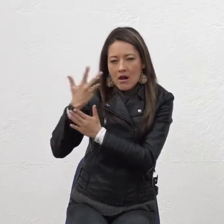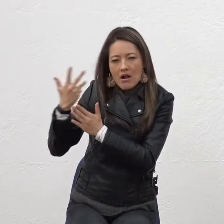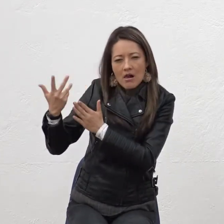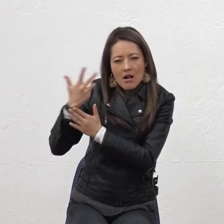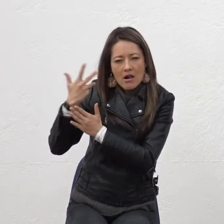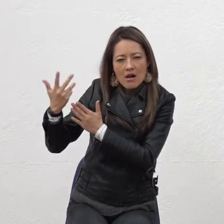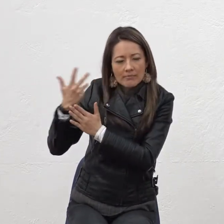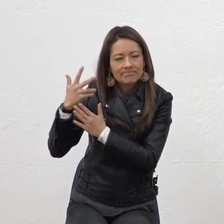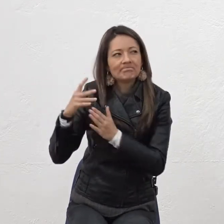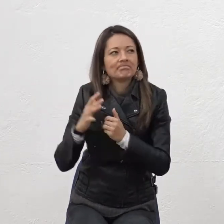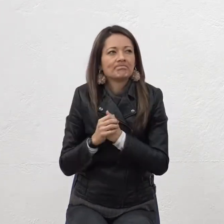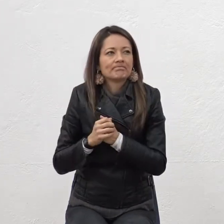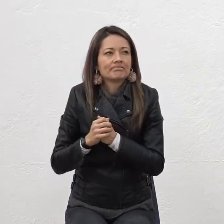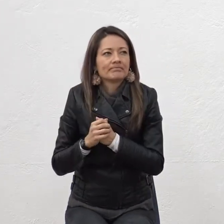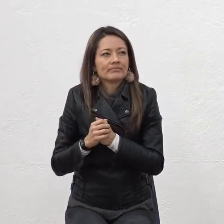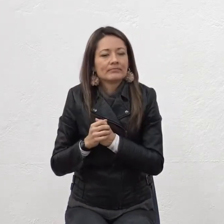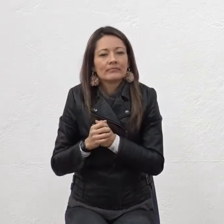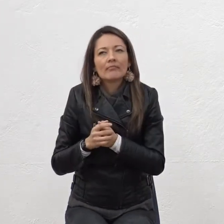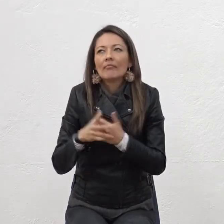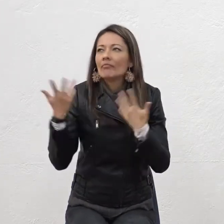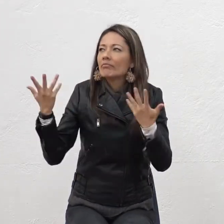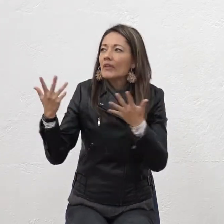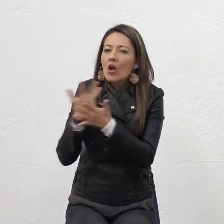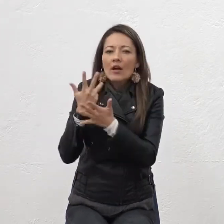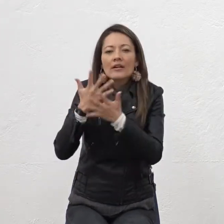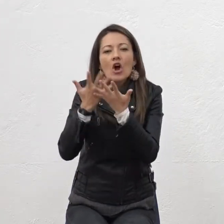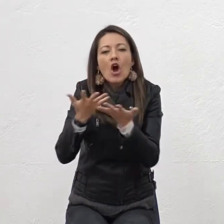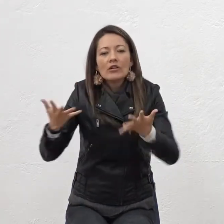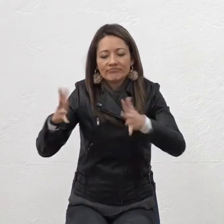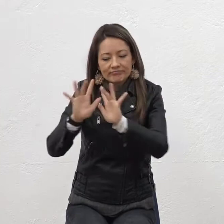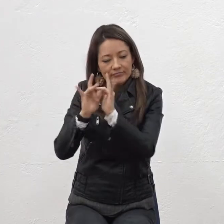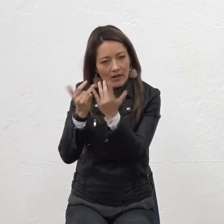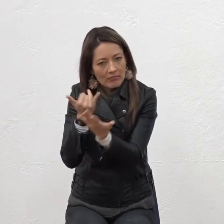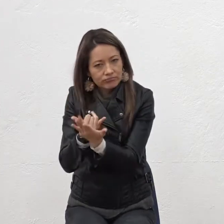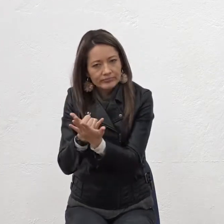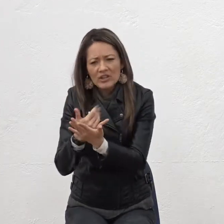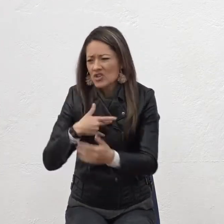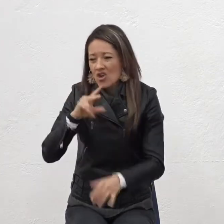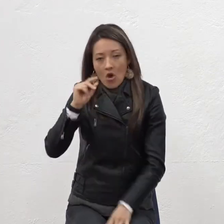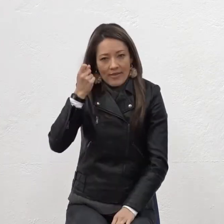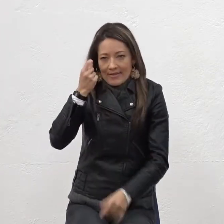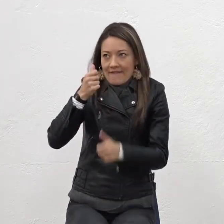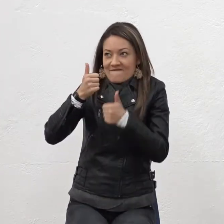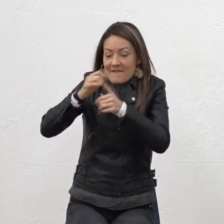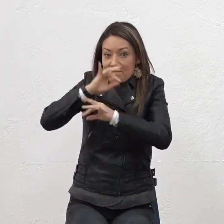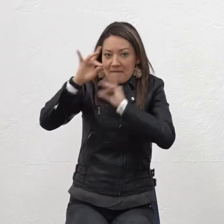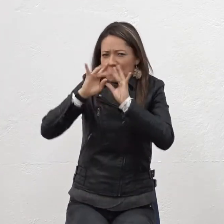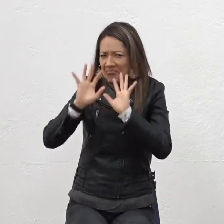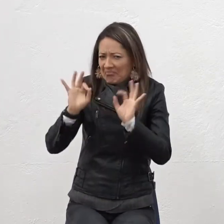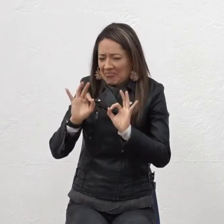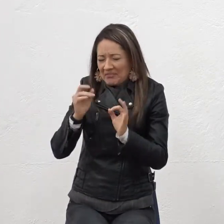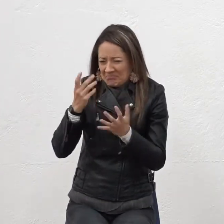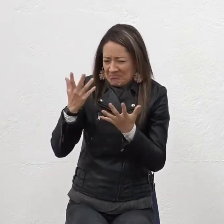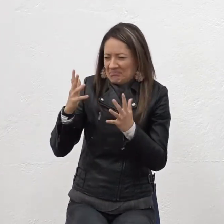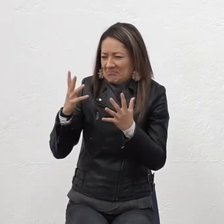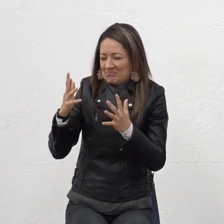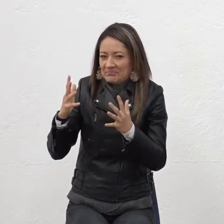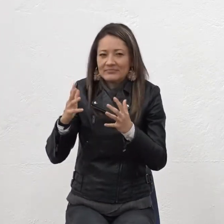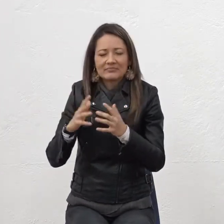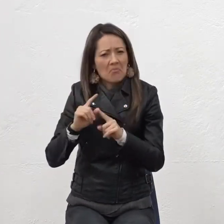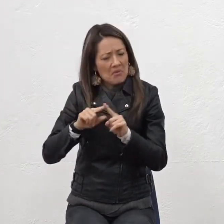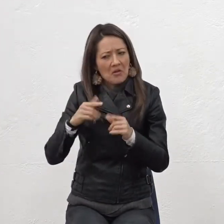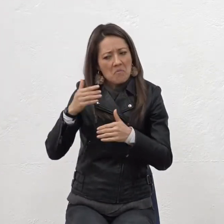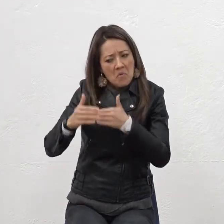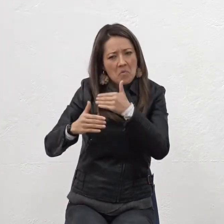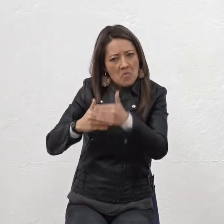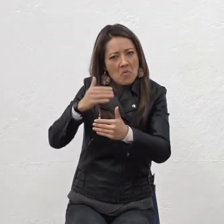compartirme y a hablarme cosas de la Biblia. No la entendía muy bien. Y eso fue